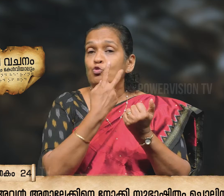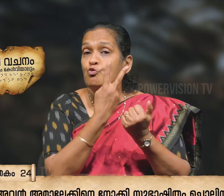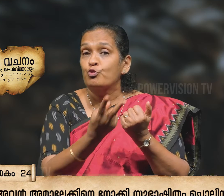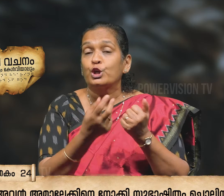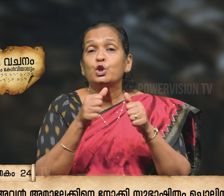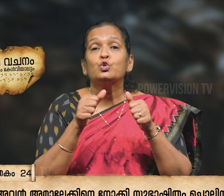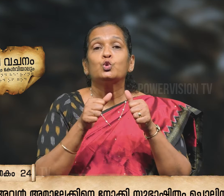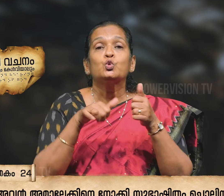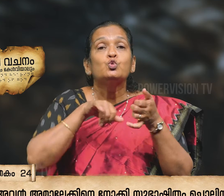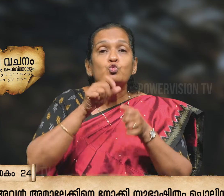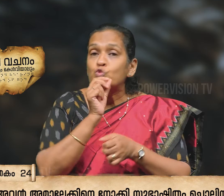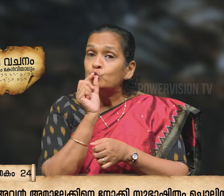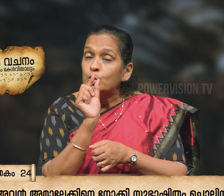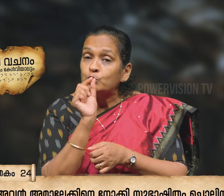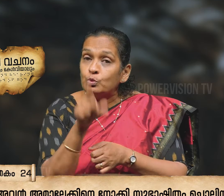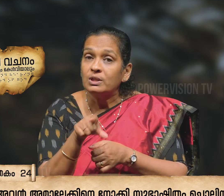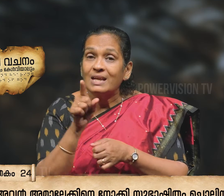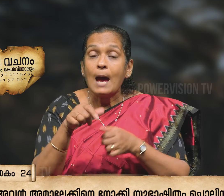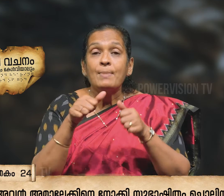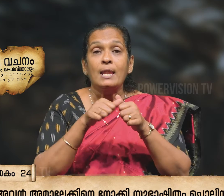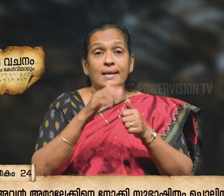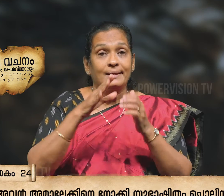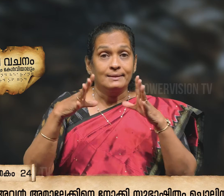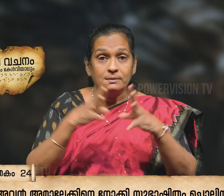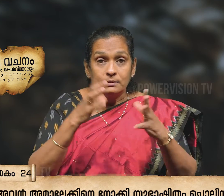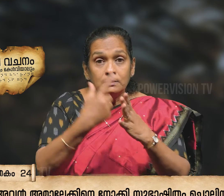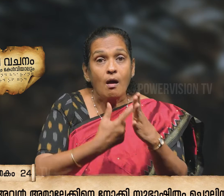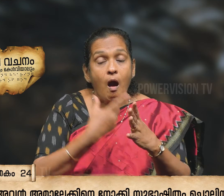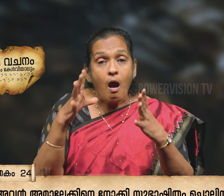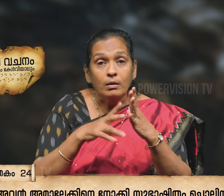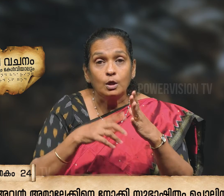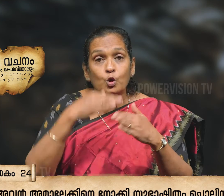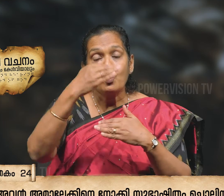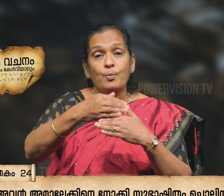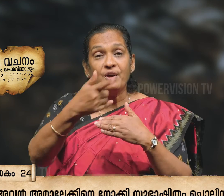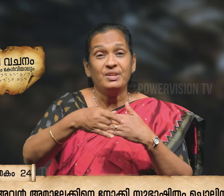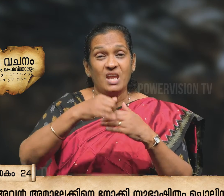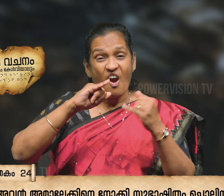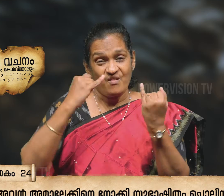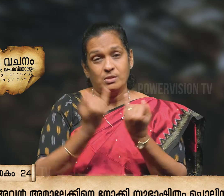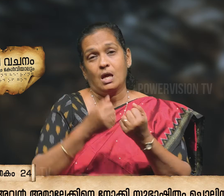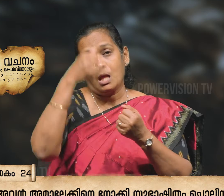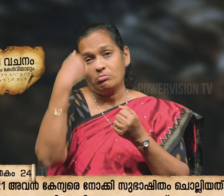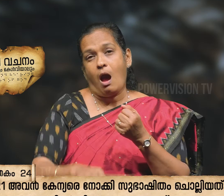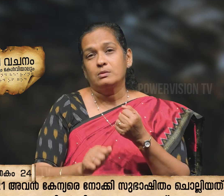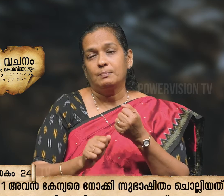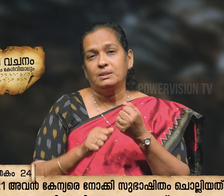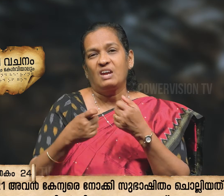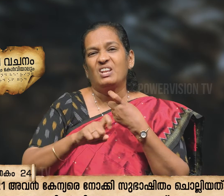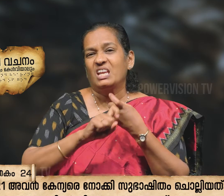സുഭാഷിതം ചൊല്ലിയത്. അമാലേക്ക് ജാതികളിൽ മുൻപൻ, അവന്റെ അവസാനമോ നാശമത്രേ. അവൻ കേന്യരെ